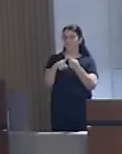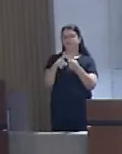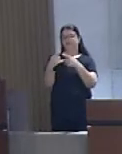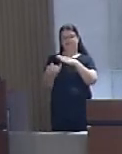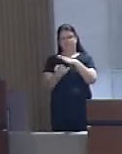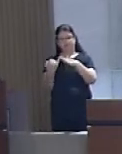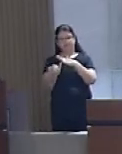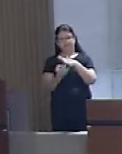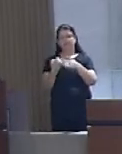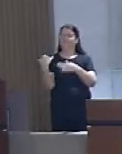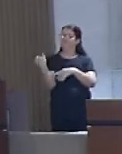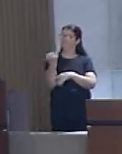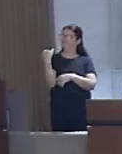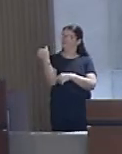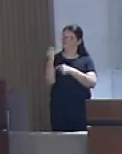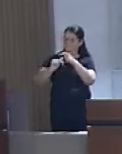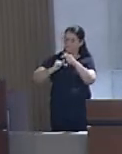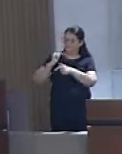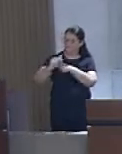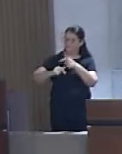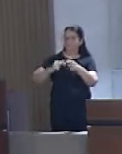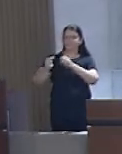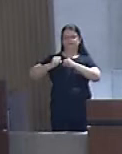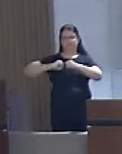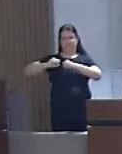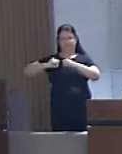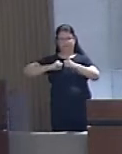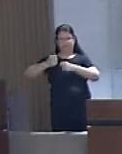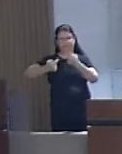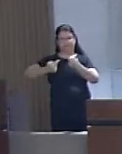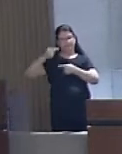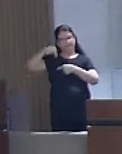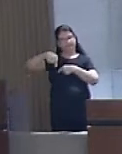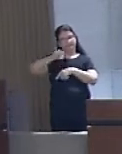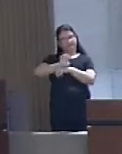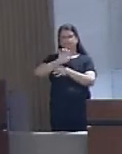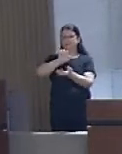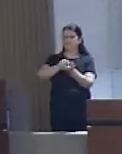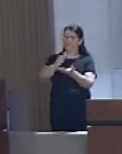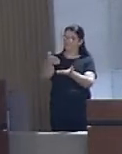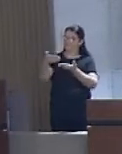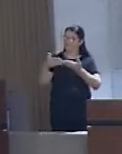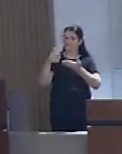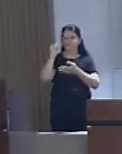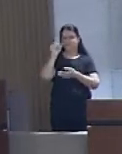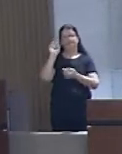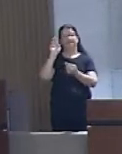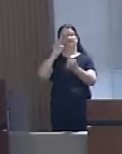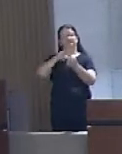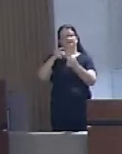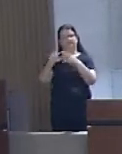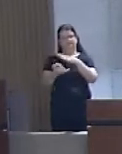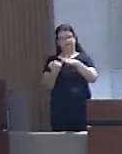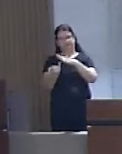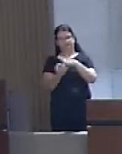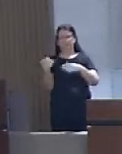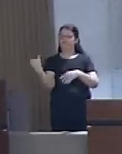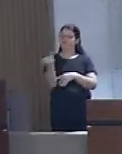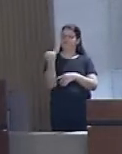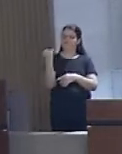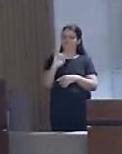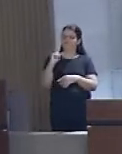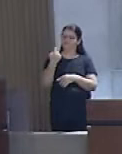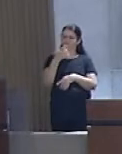exerceu um importante papel no debate político aqui no estado de Pernambuco. Eu quero convidar, representando essa instituição tão importante do